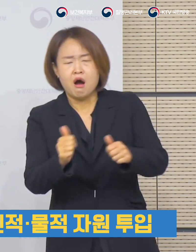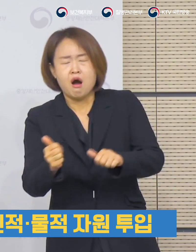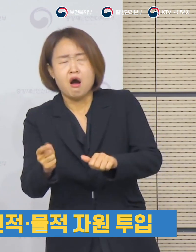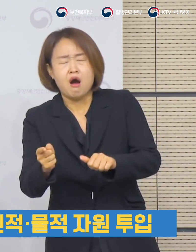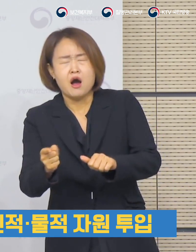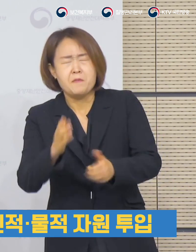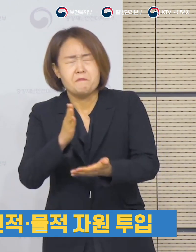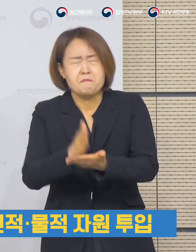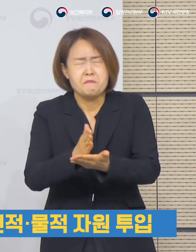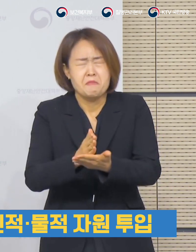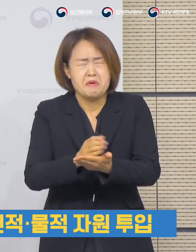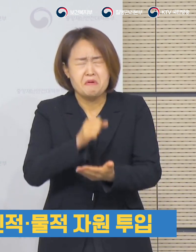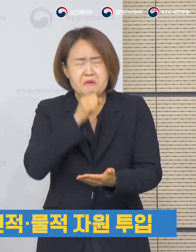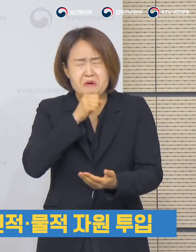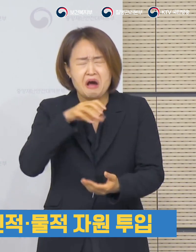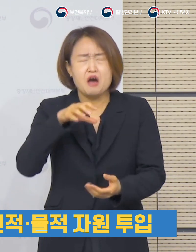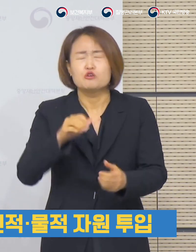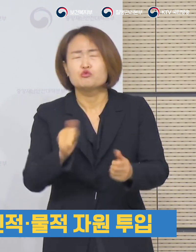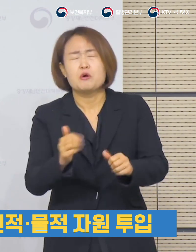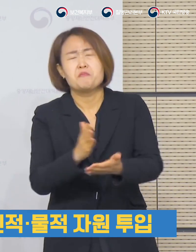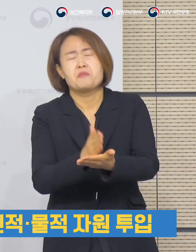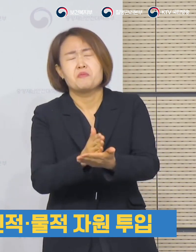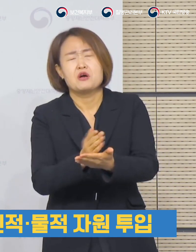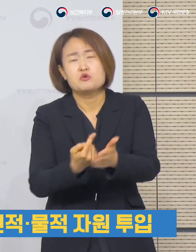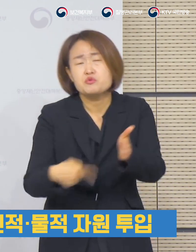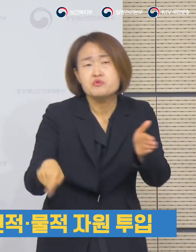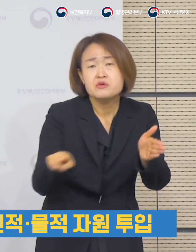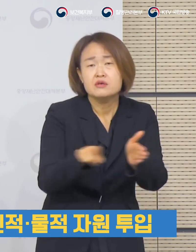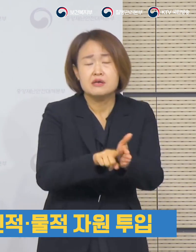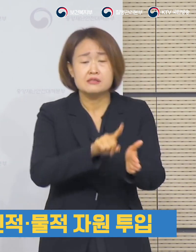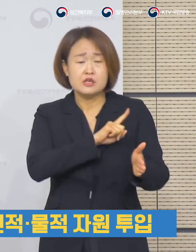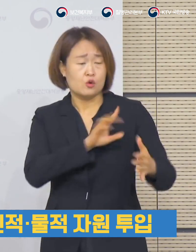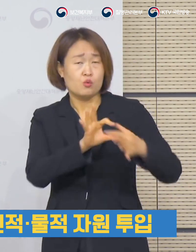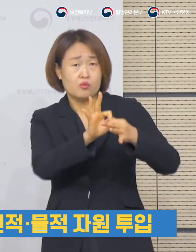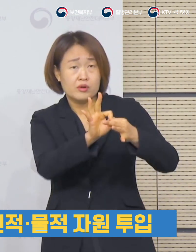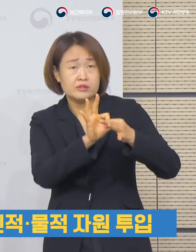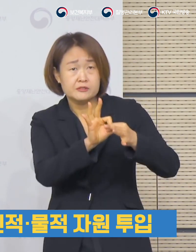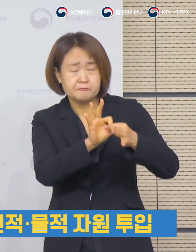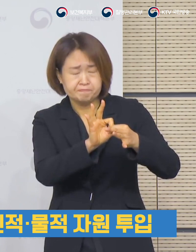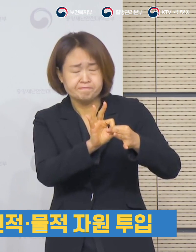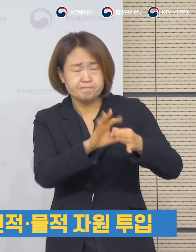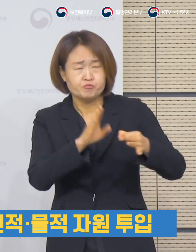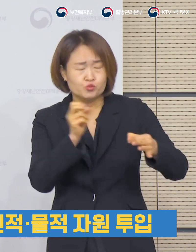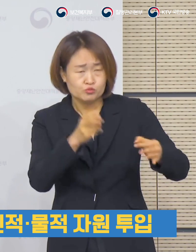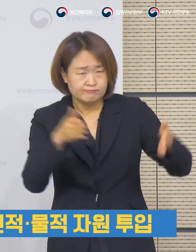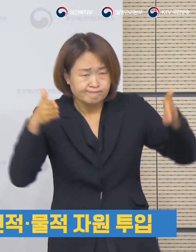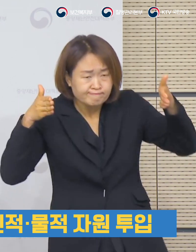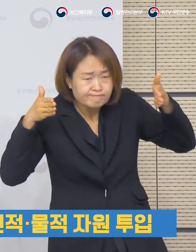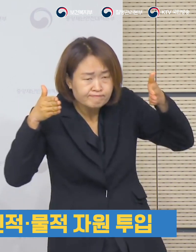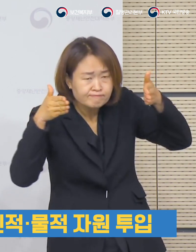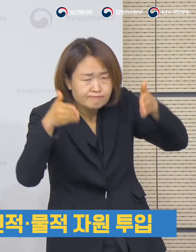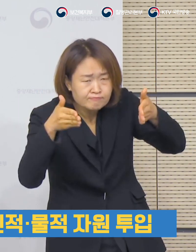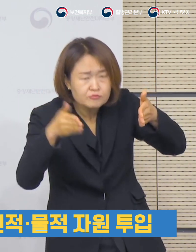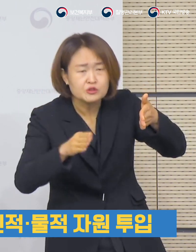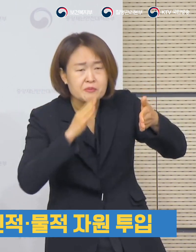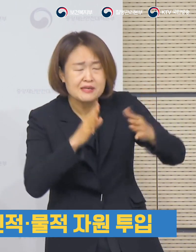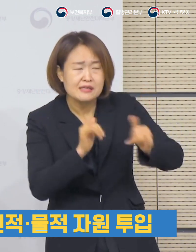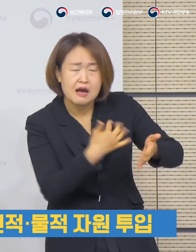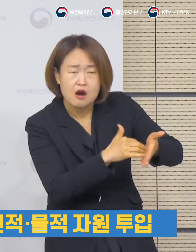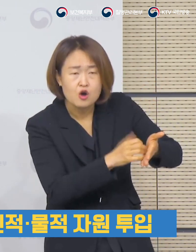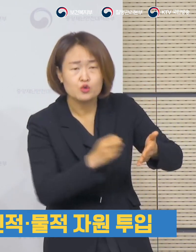수 있는 치명률을 줄이기 위해서 가장 관심을 가지고 집중적인 인적,